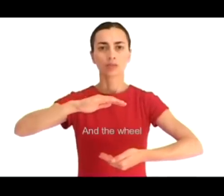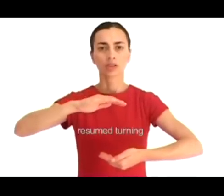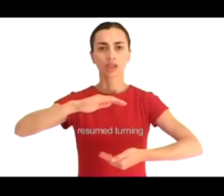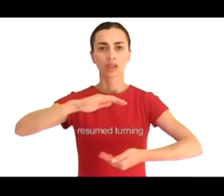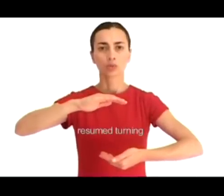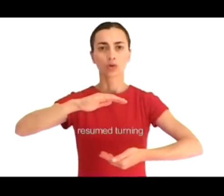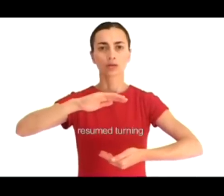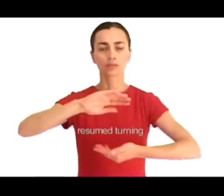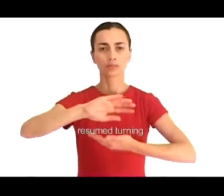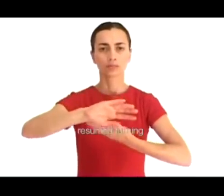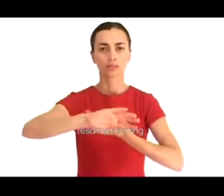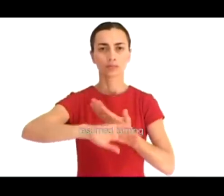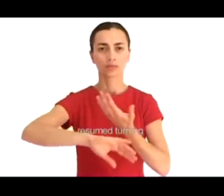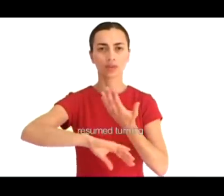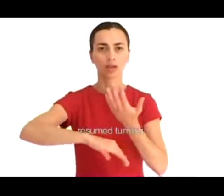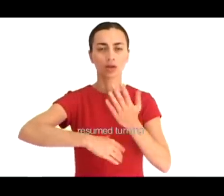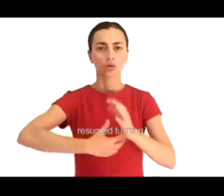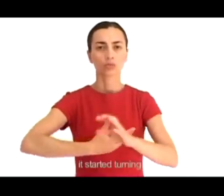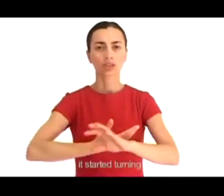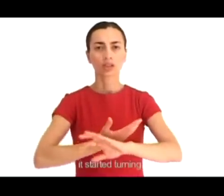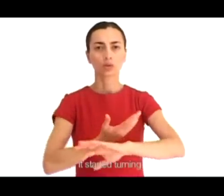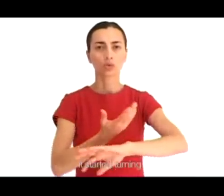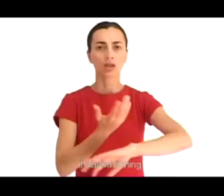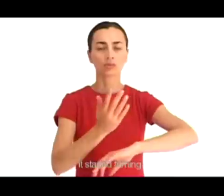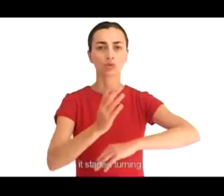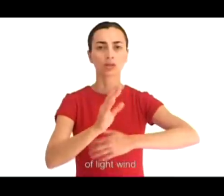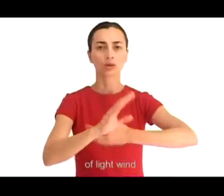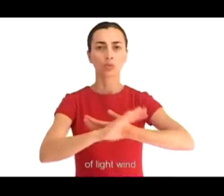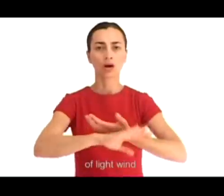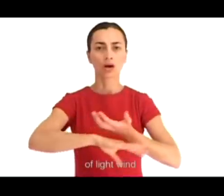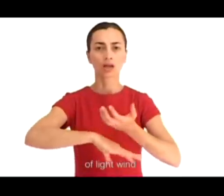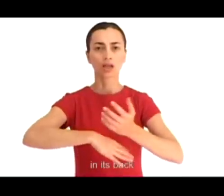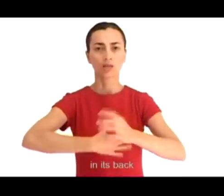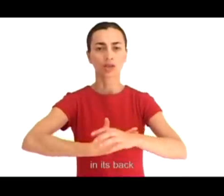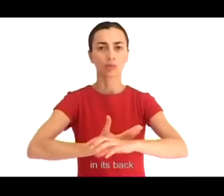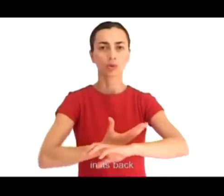והגלגל מתחיל לנוע. הוא מתחיל לנוע עם תנועת הרוח הקלה בגבו.